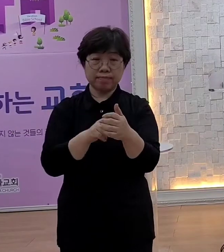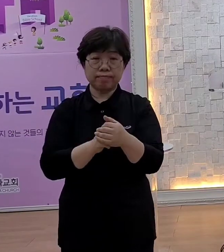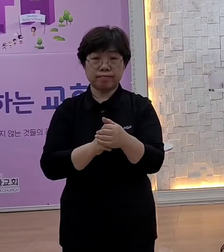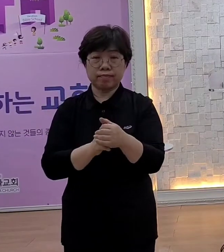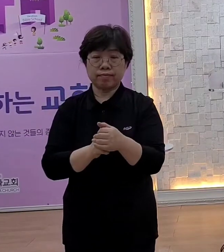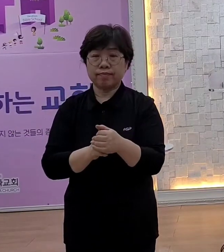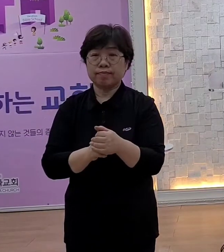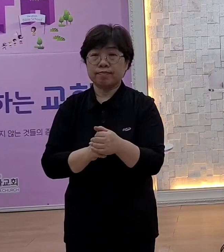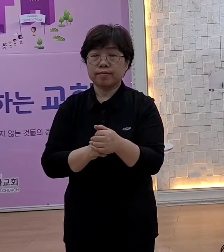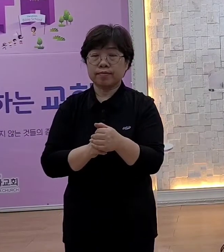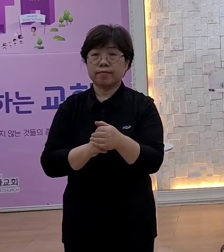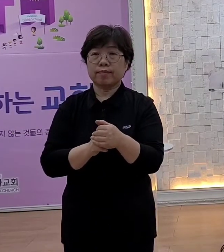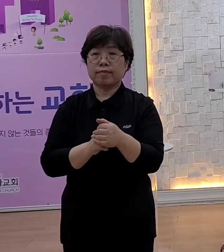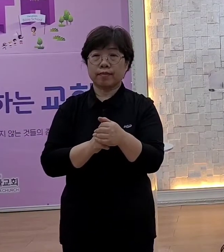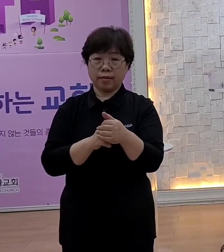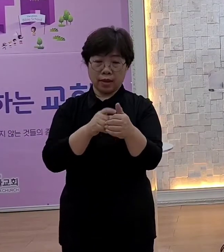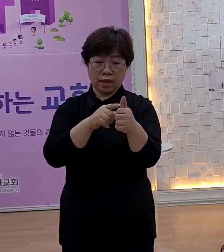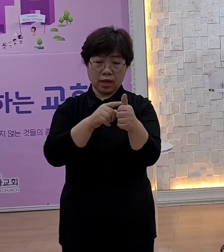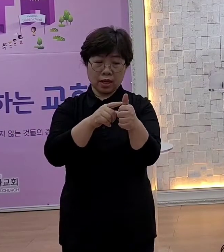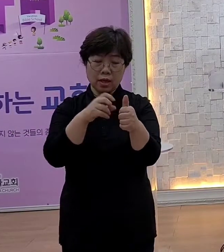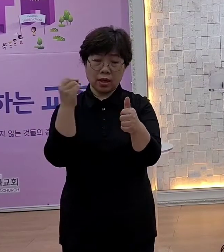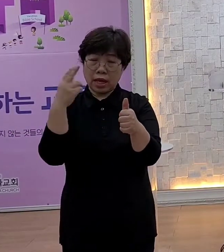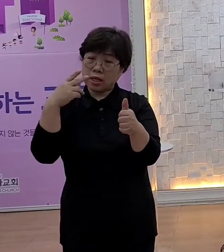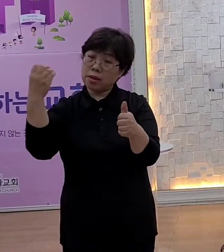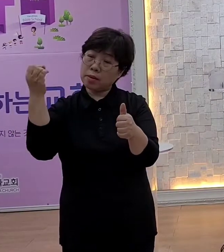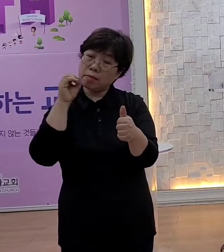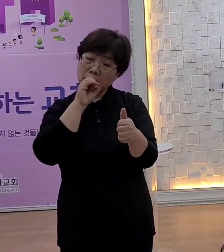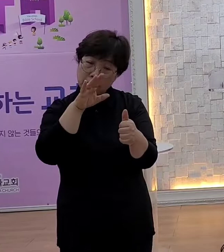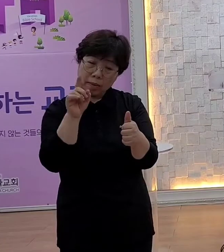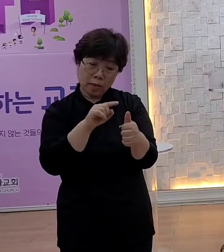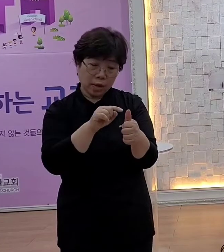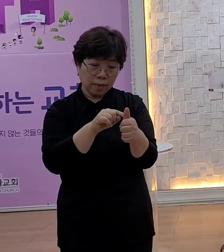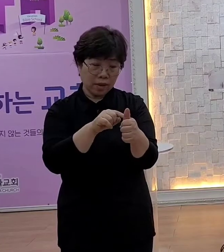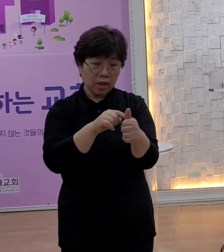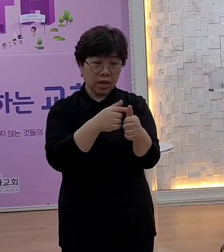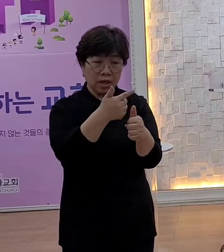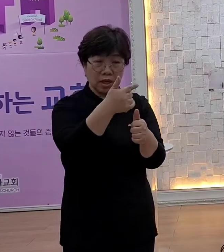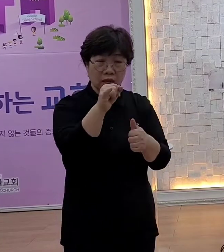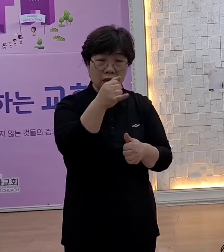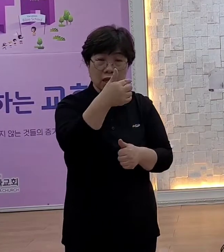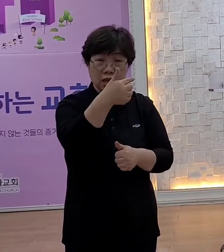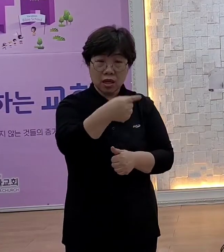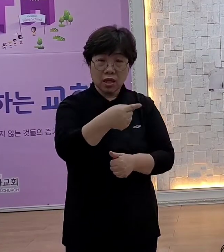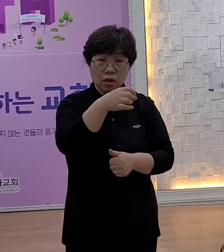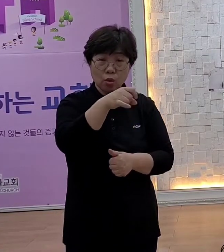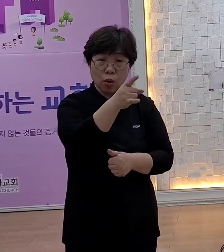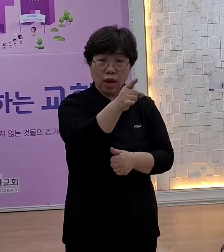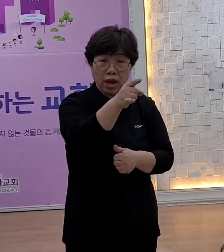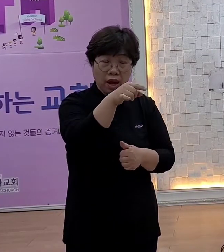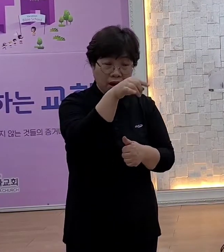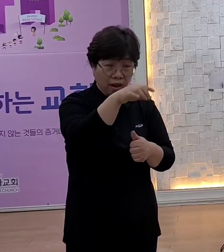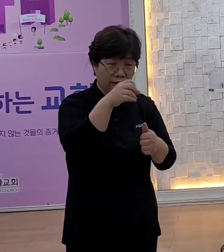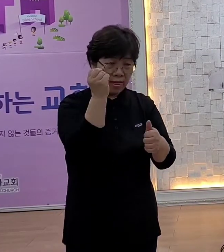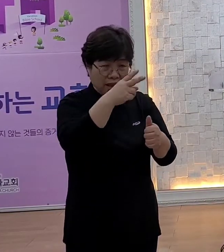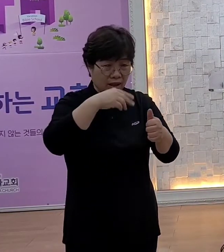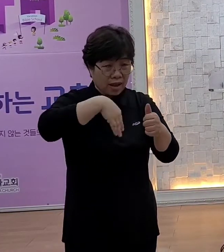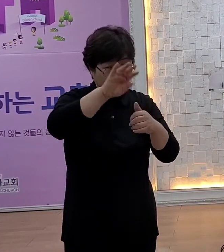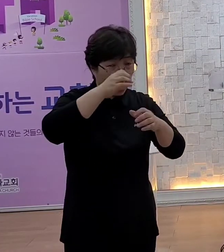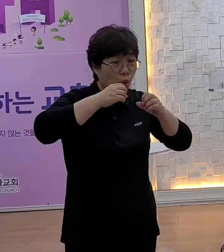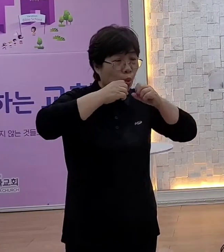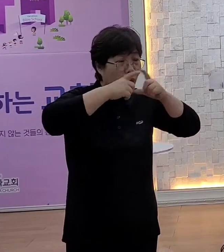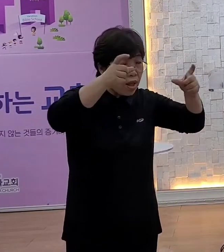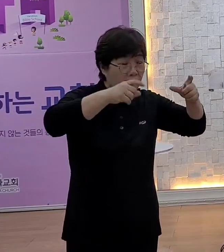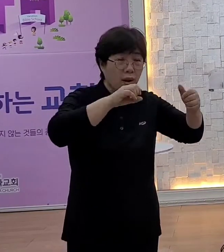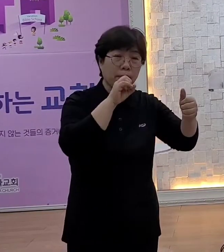요나에게 임하셔서 저 니느웨로 가서 외치라 라고 했는 그 하나님의 임재가 오늘 다시 육지로